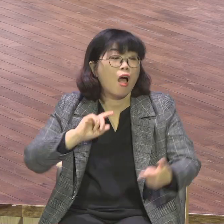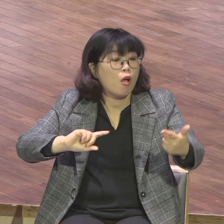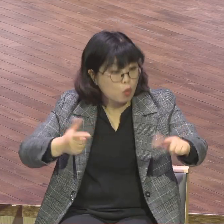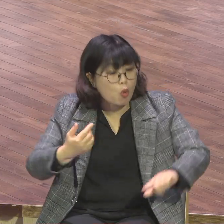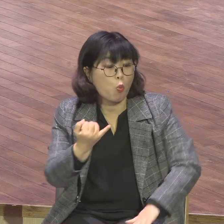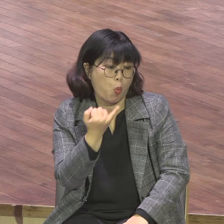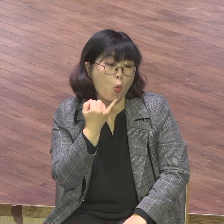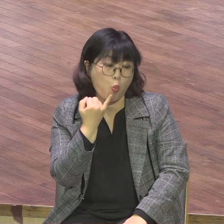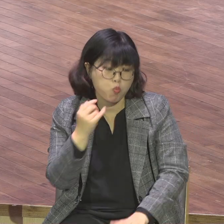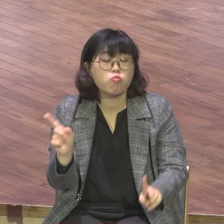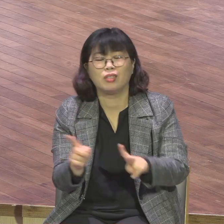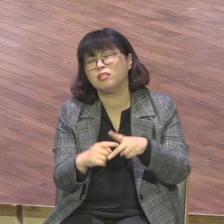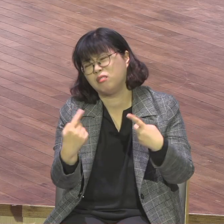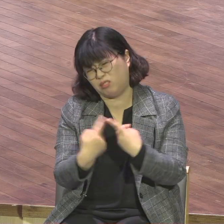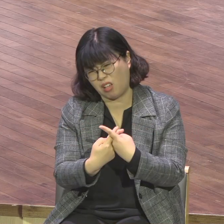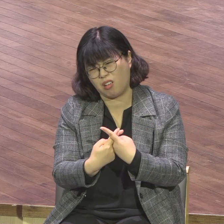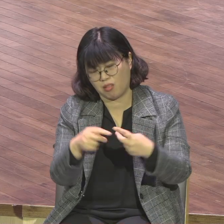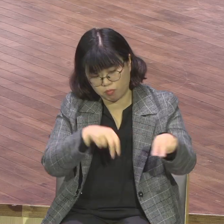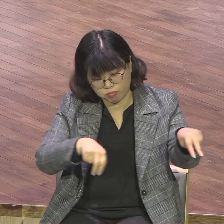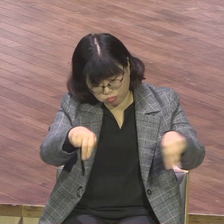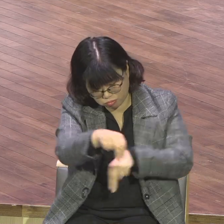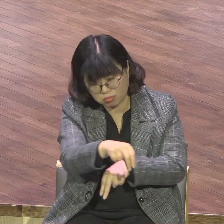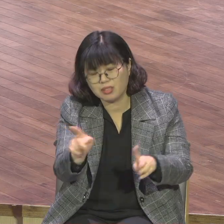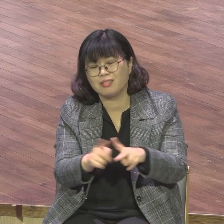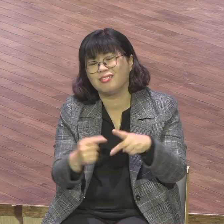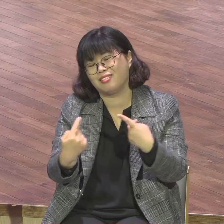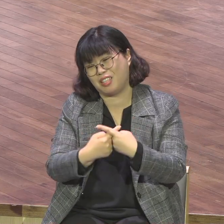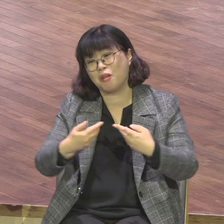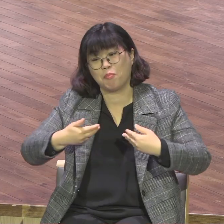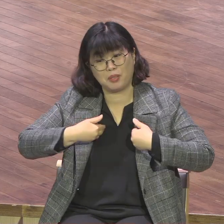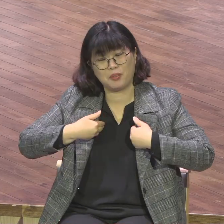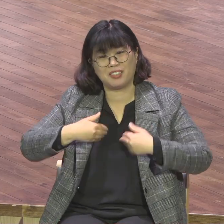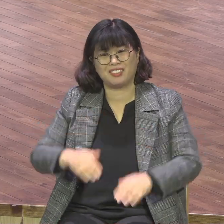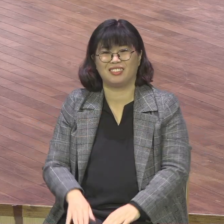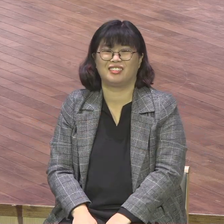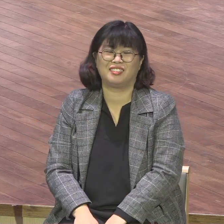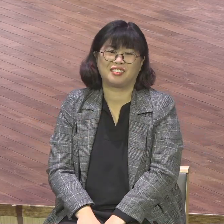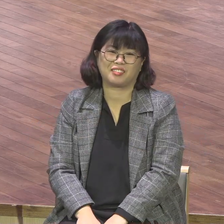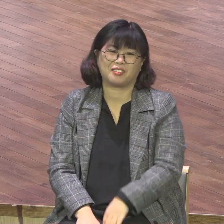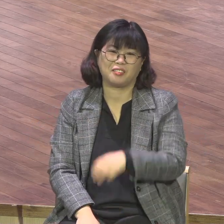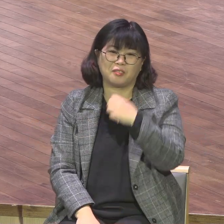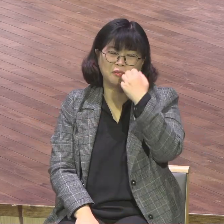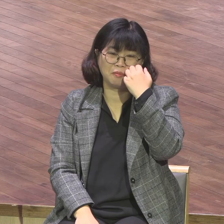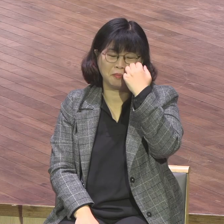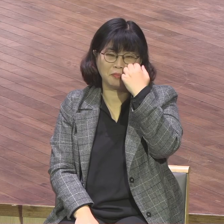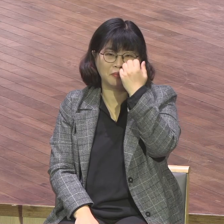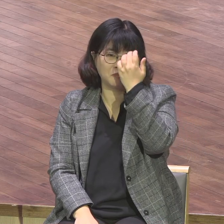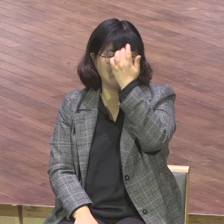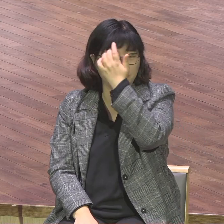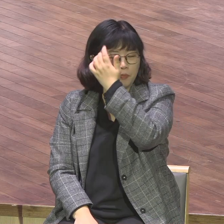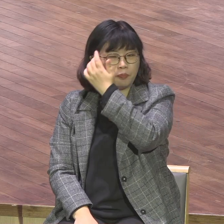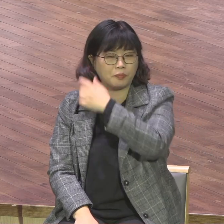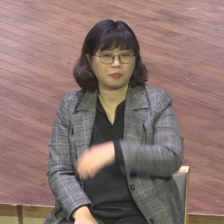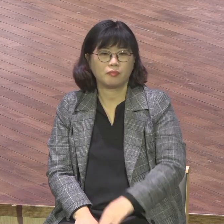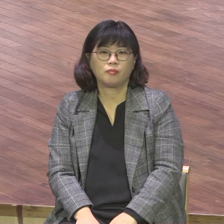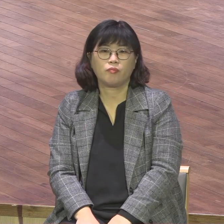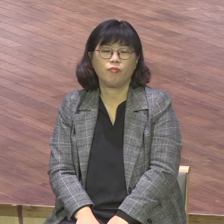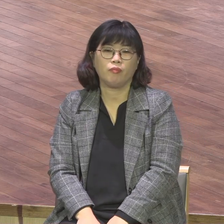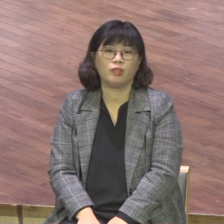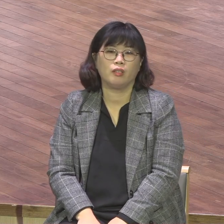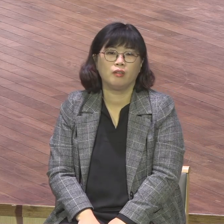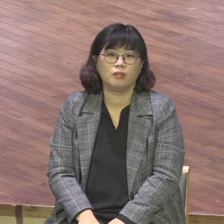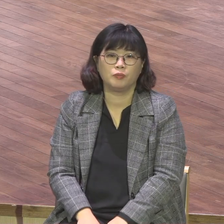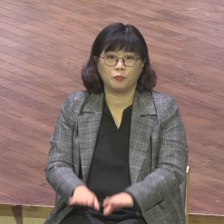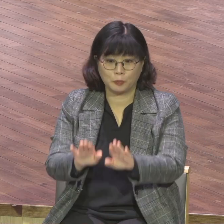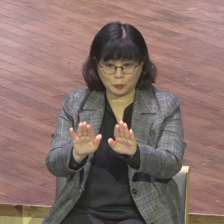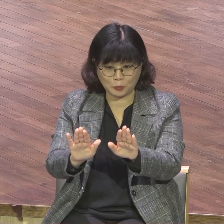상대방의 입장에서 이해를 하라는 것이 오늘 본문에 복종이라는 단어 원어조로 말하면 그렇습니다. 제가 자주 사용하잖아요. 어떻게 해야